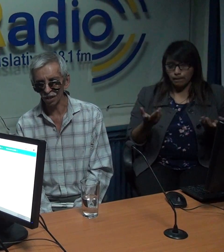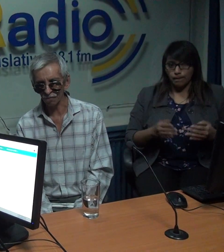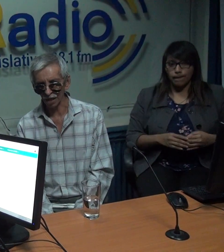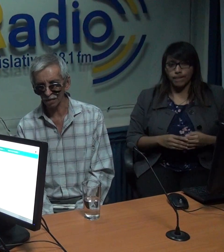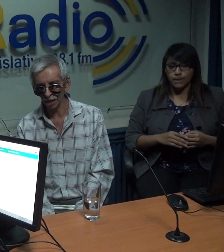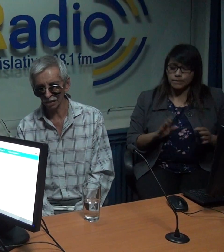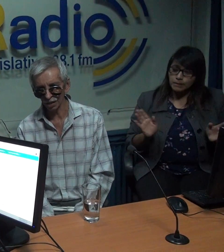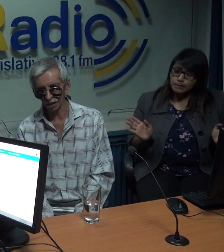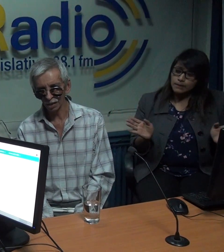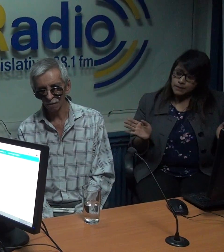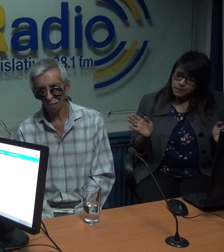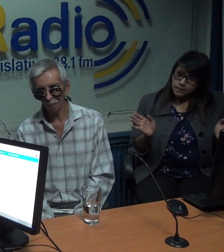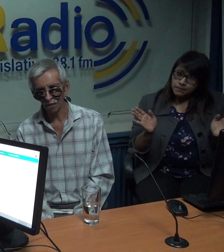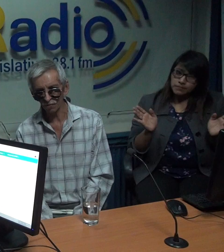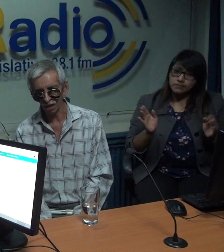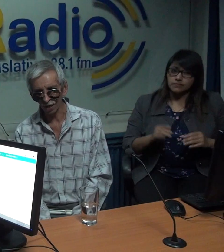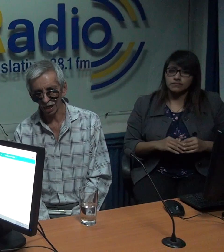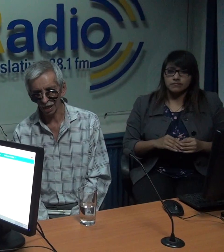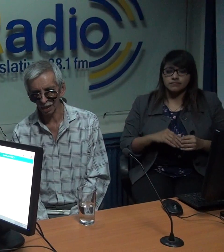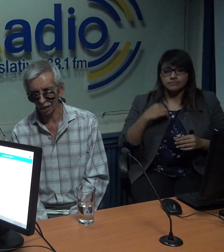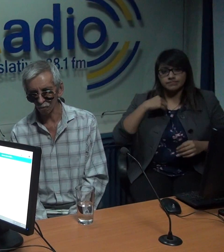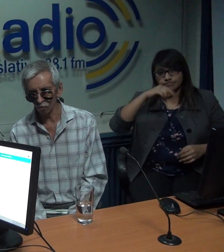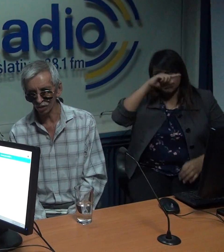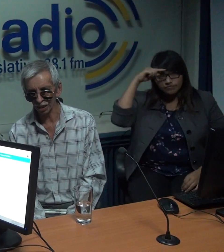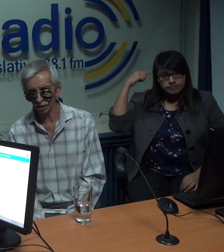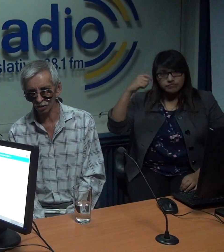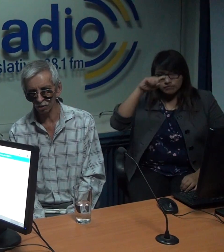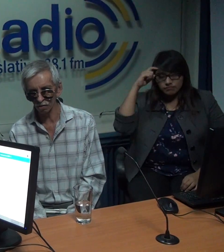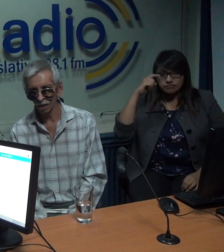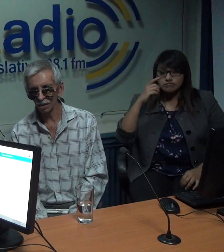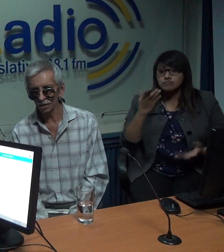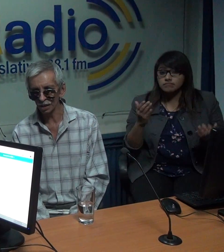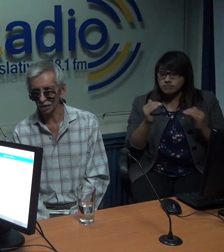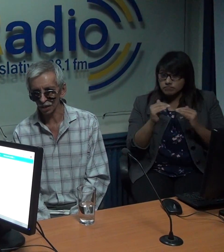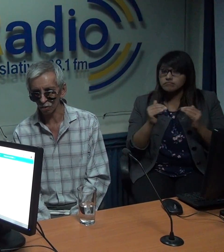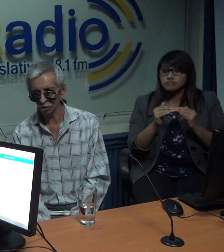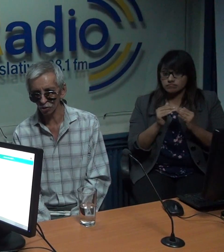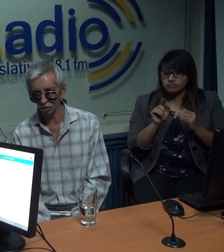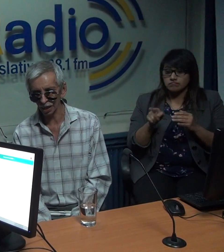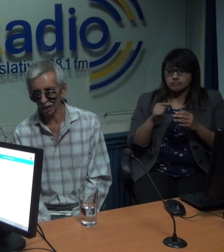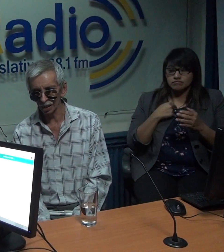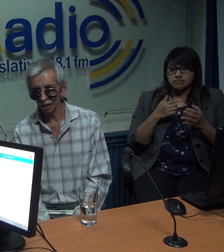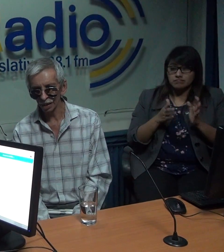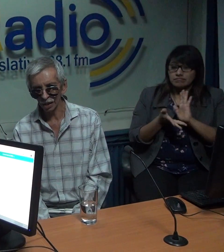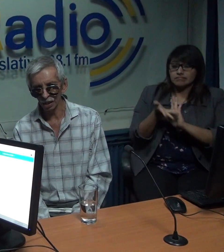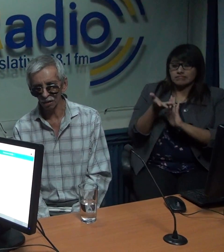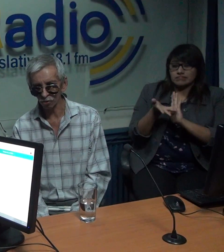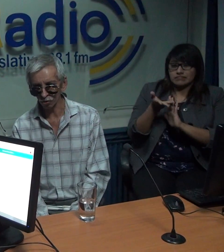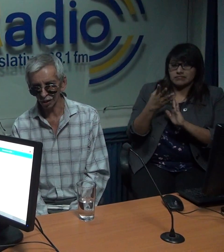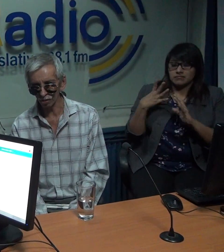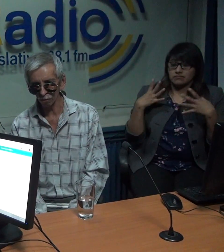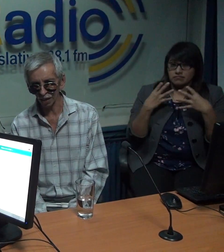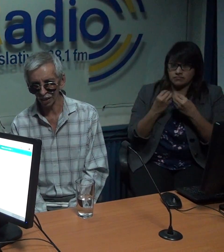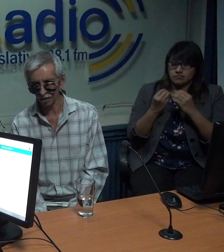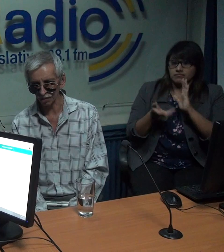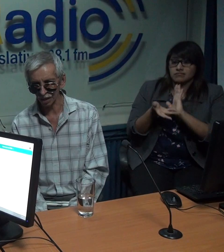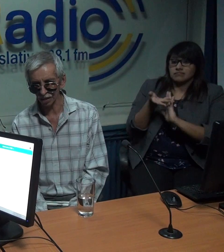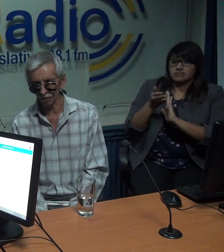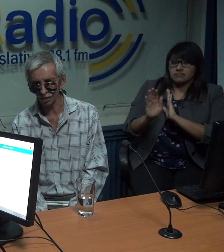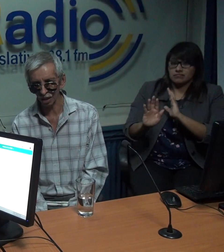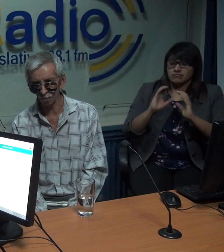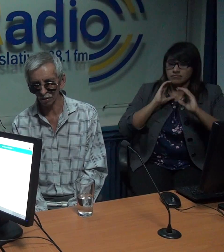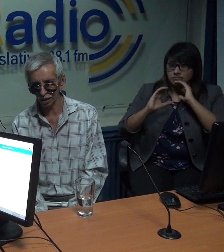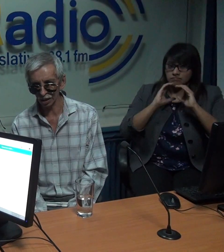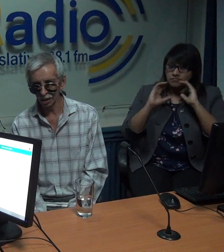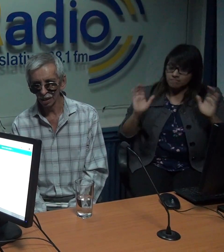y tratar de trabajar la comunicación y el desarrollo social en cada uno de ellos para tratar